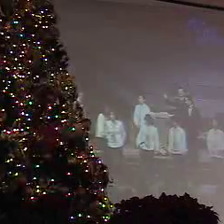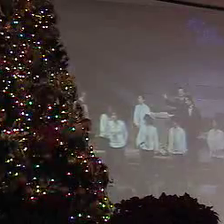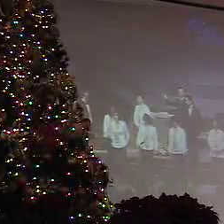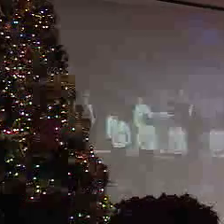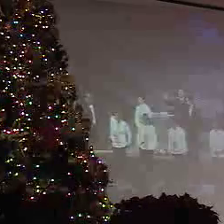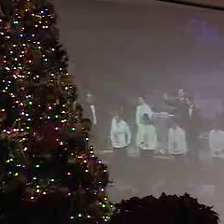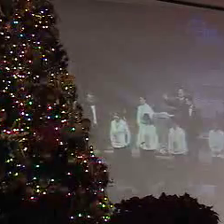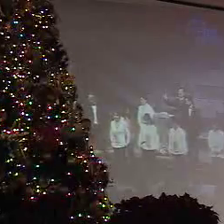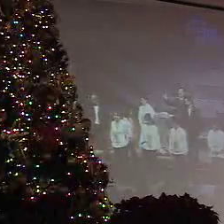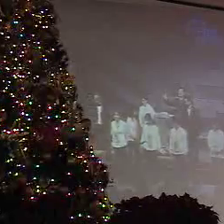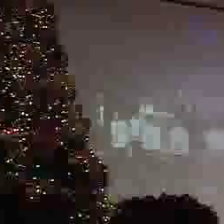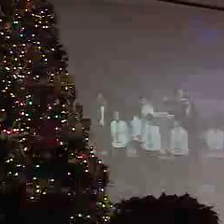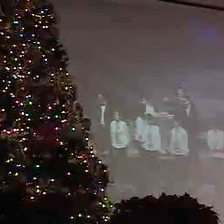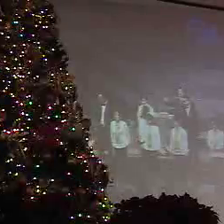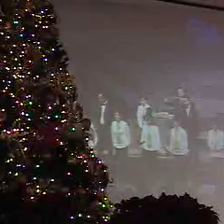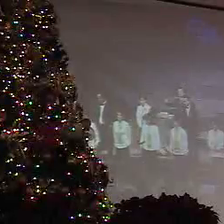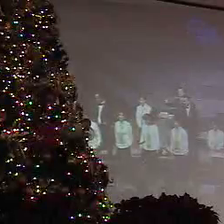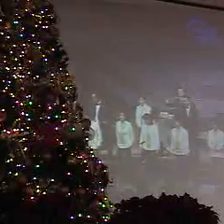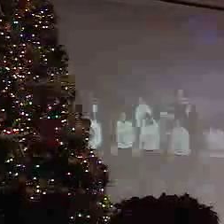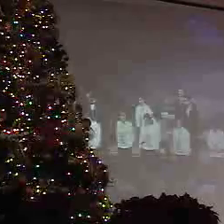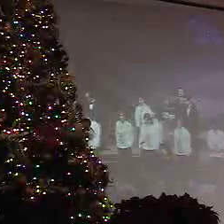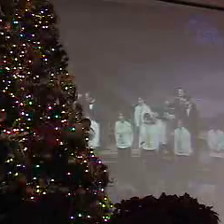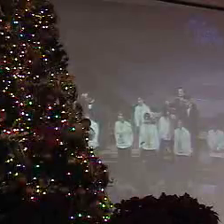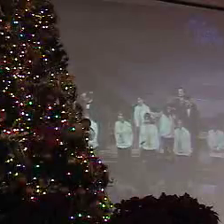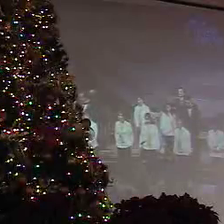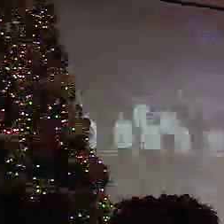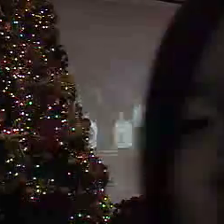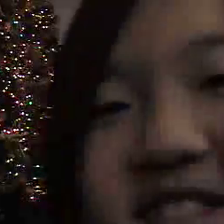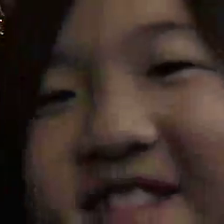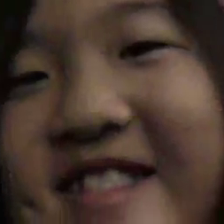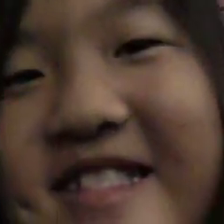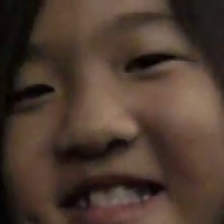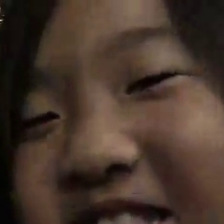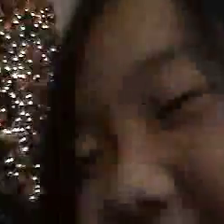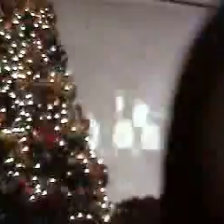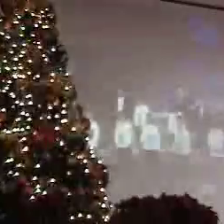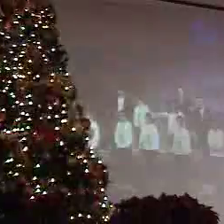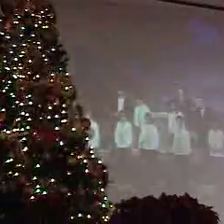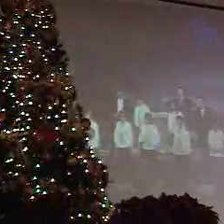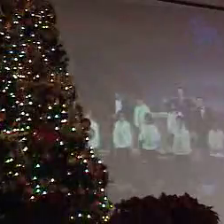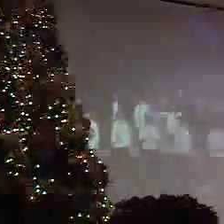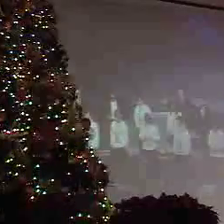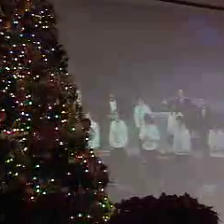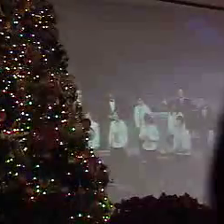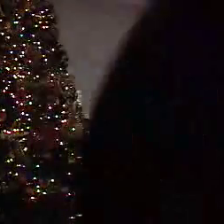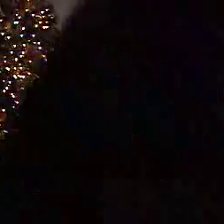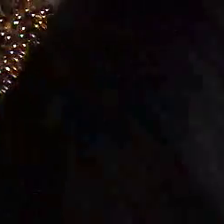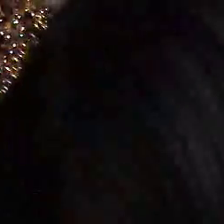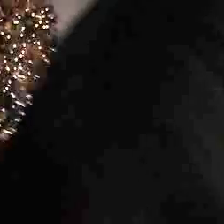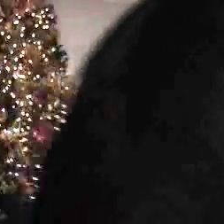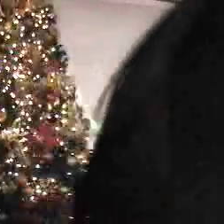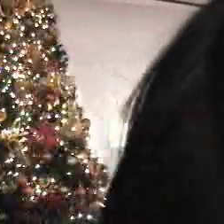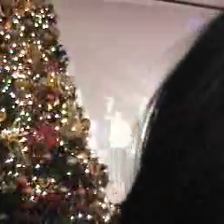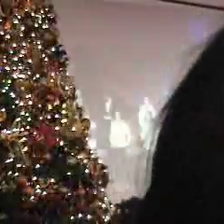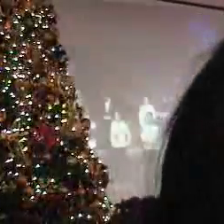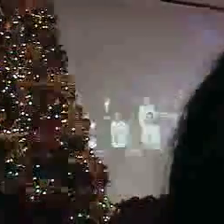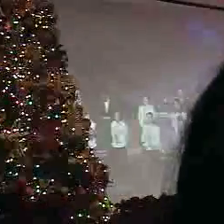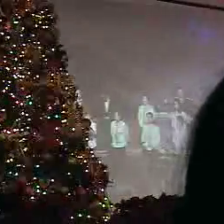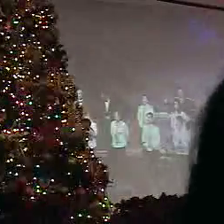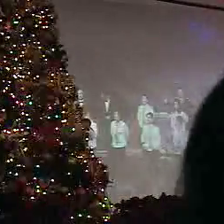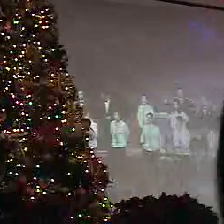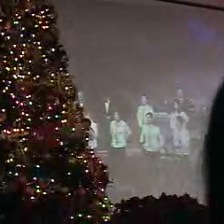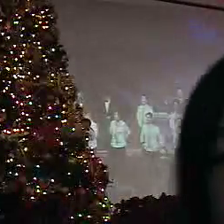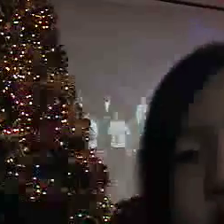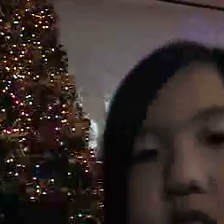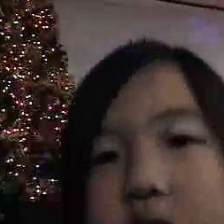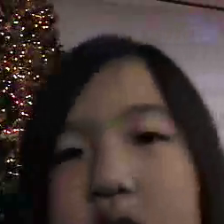나아가 십자가 안에서 내가 누릴 수 있는 새 나의 정체성을 이제